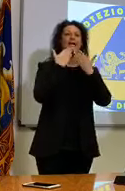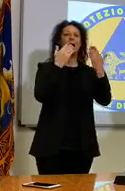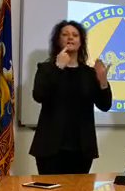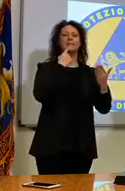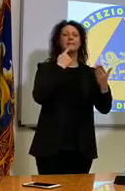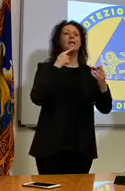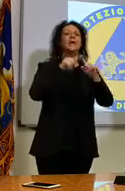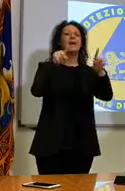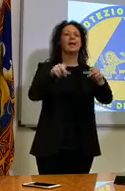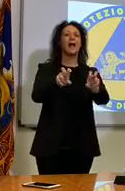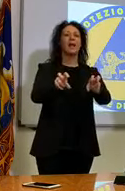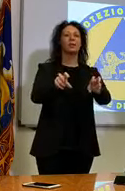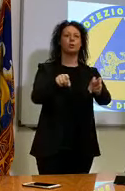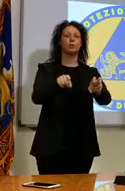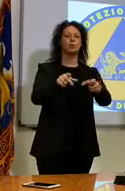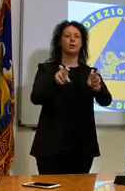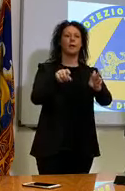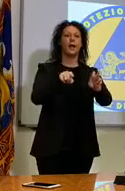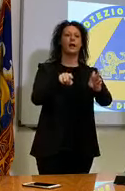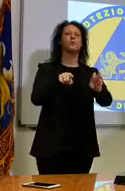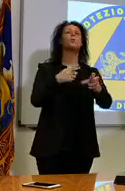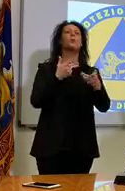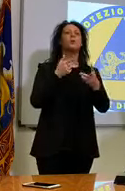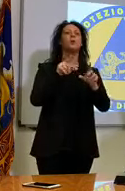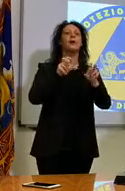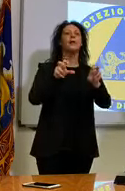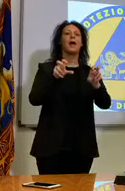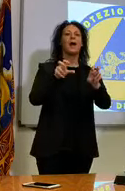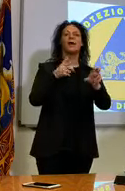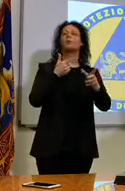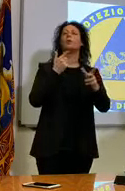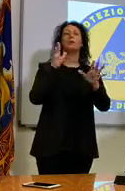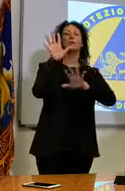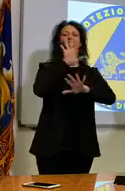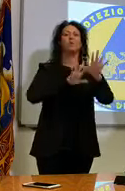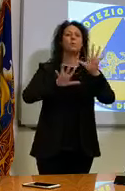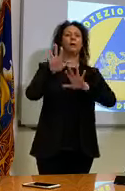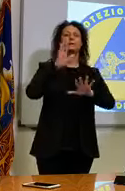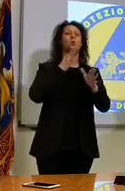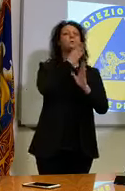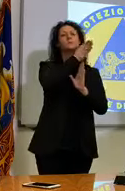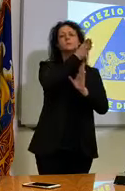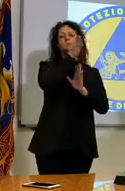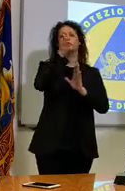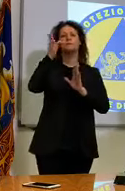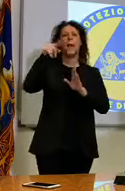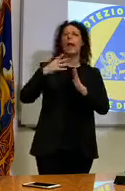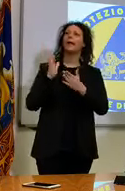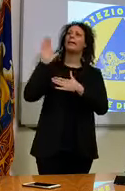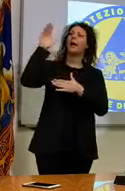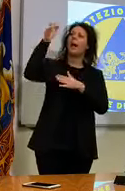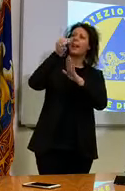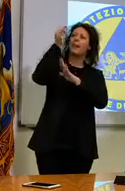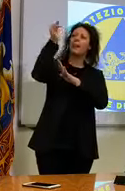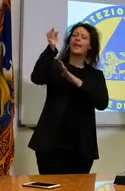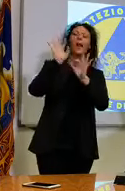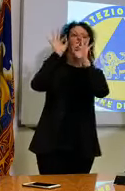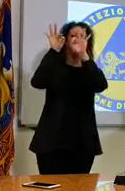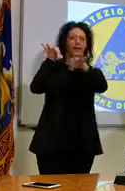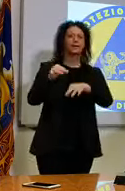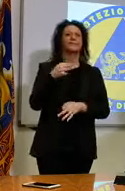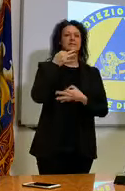grande ringraziamento alle radio che arrivano anche nelle valli più sperdute, magari dove non c'è un segnale, e quindi un ringraziamento di cuore